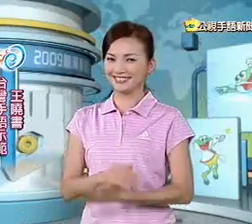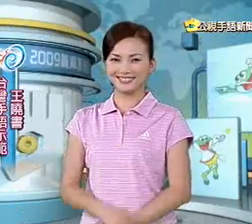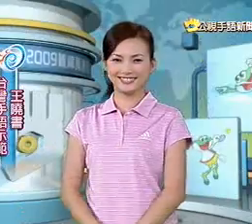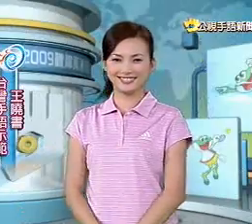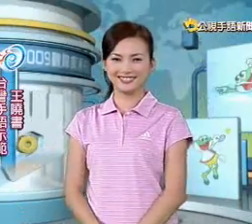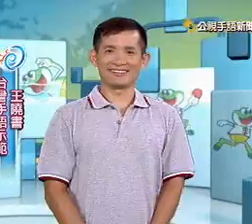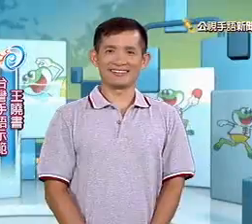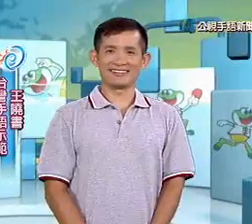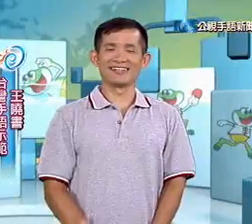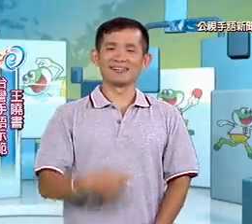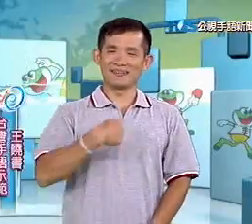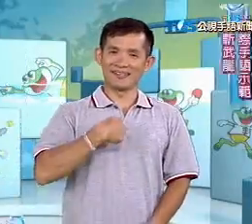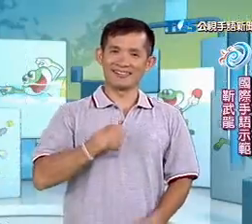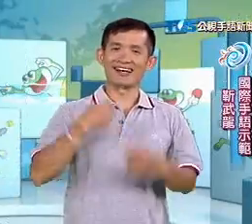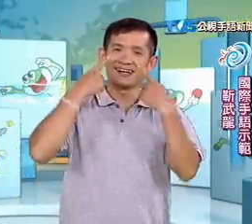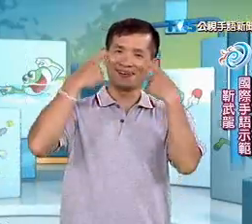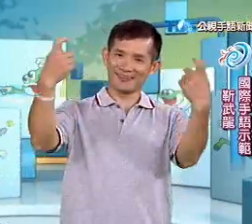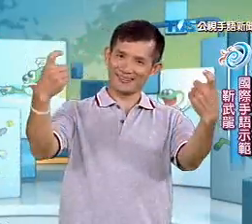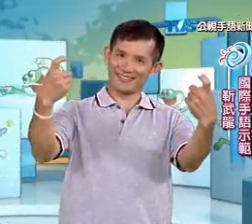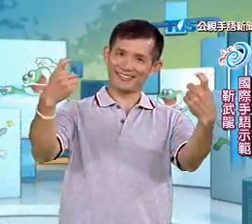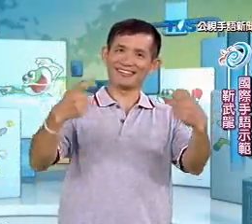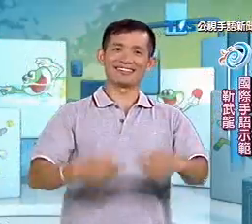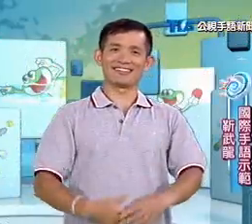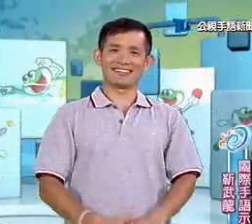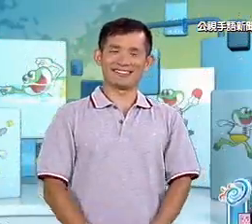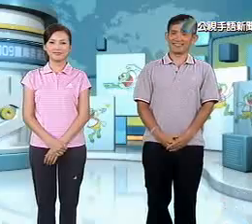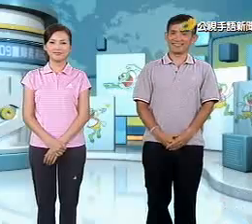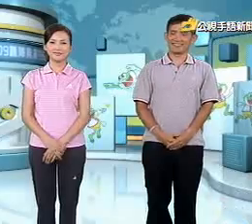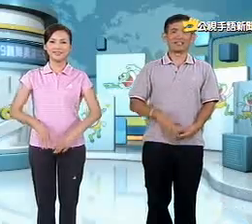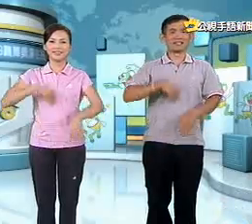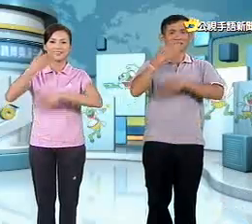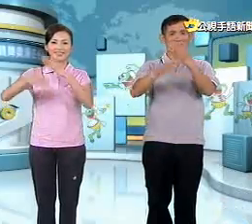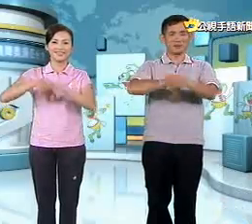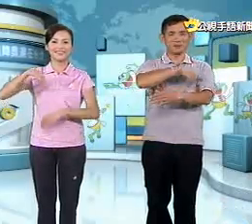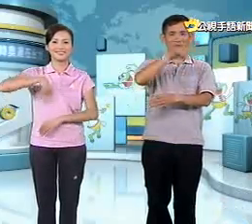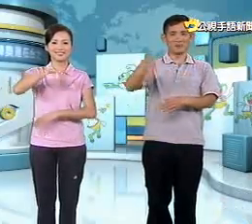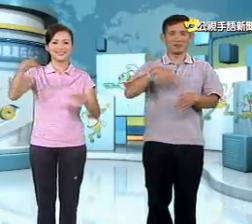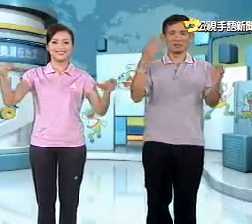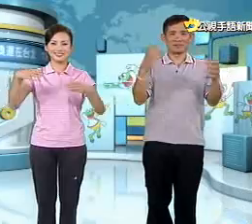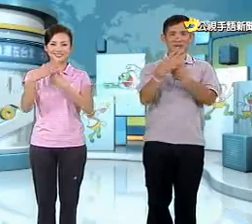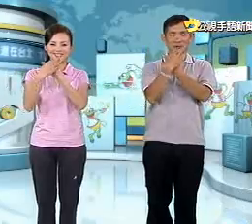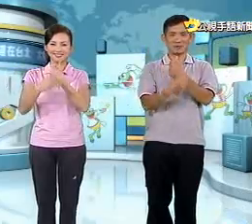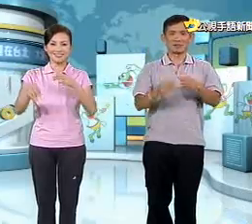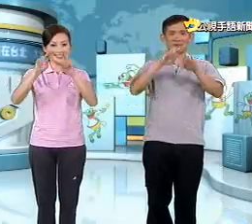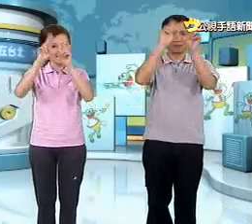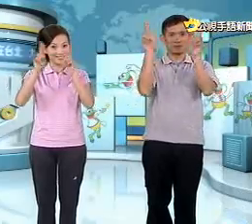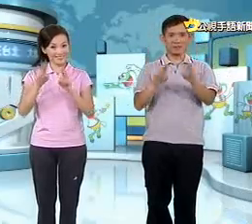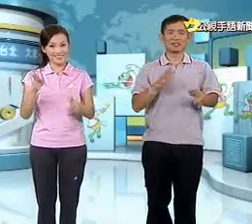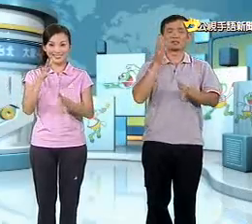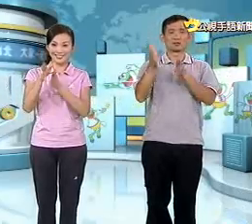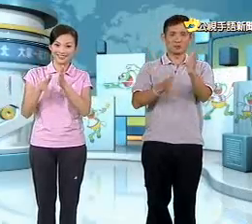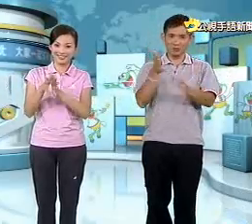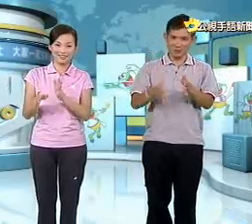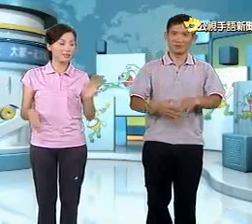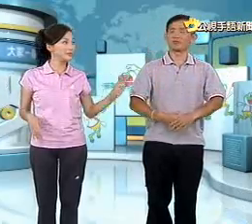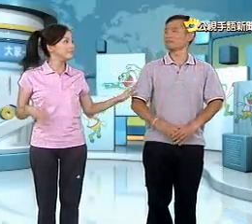叔， 我是五龙， 动动双手，大家一起来学国际手